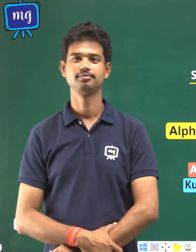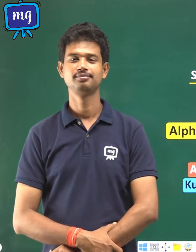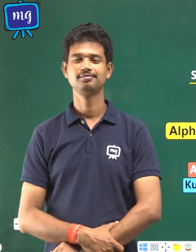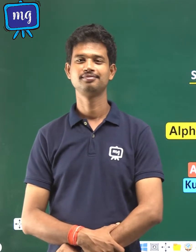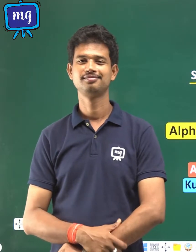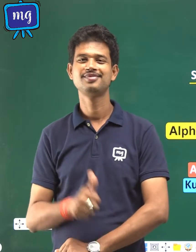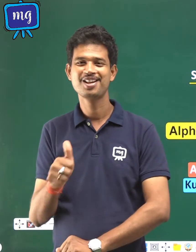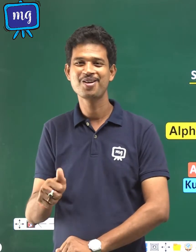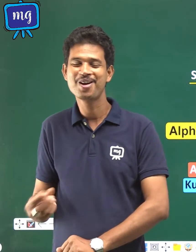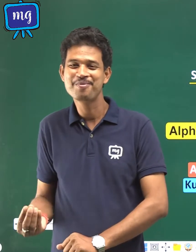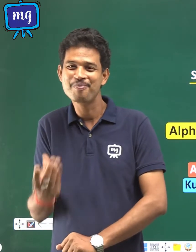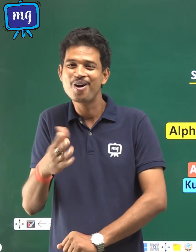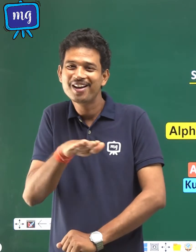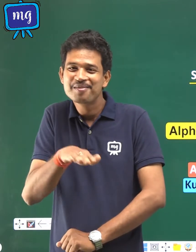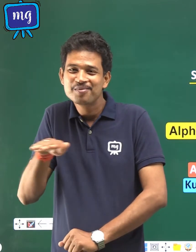Good morning, children.